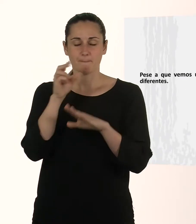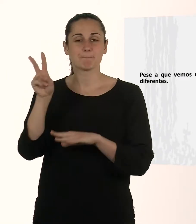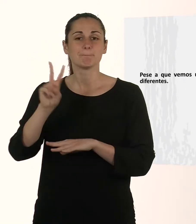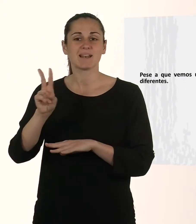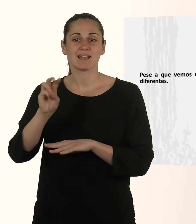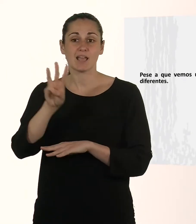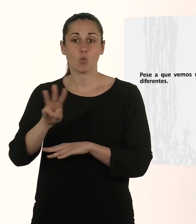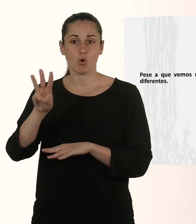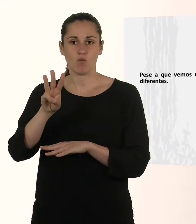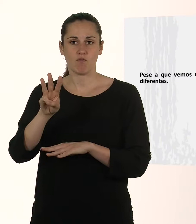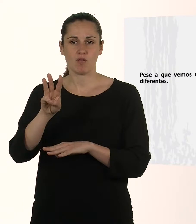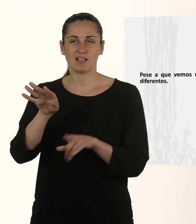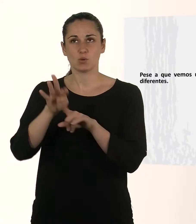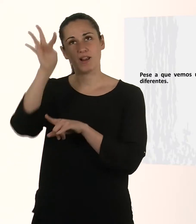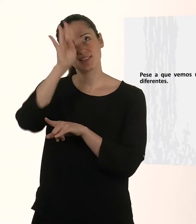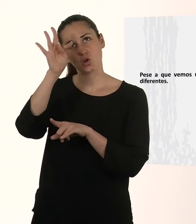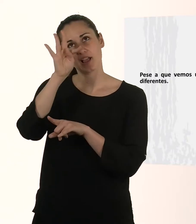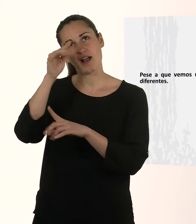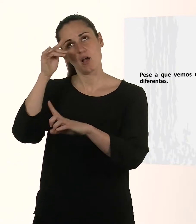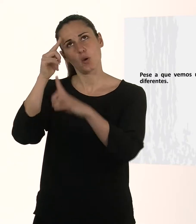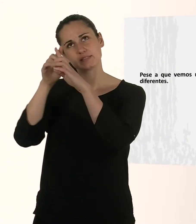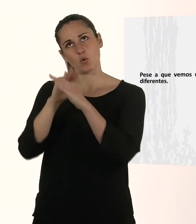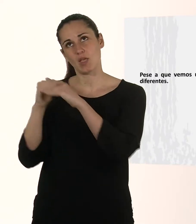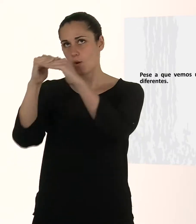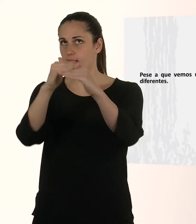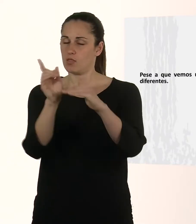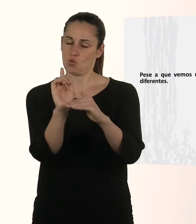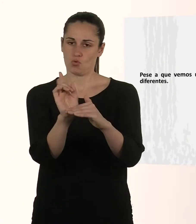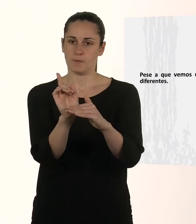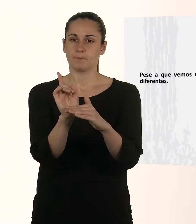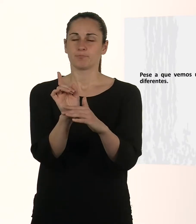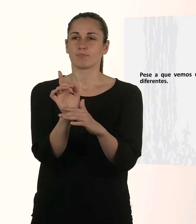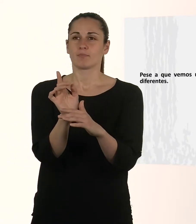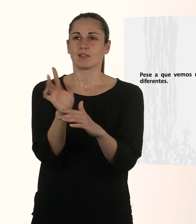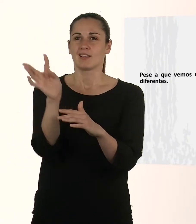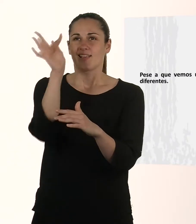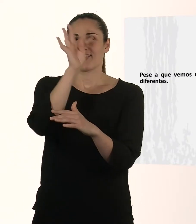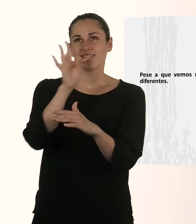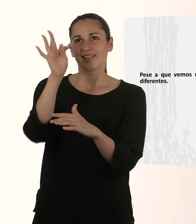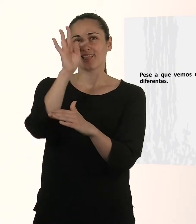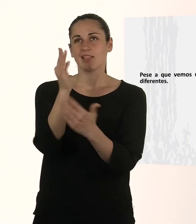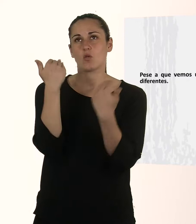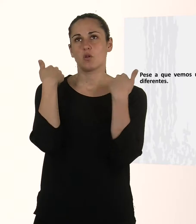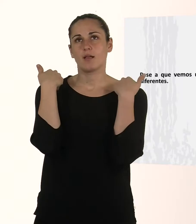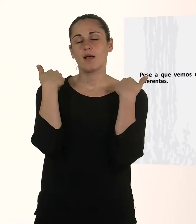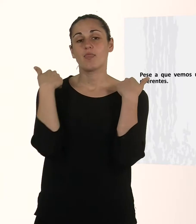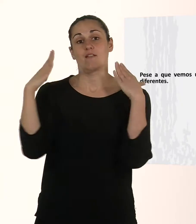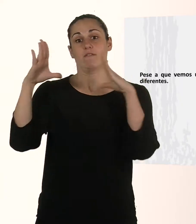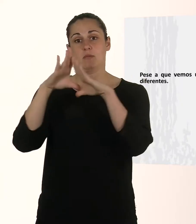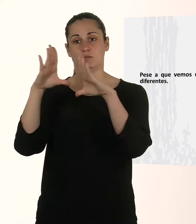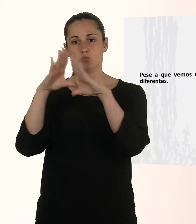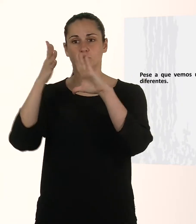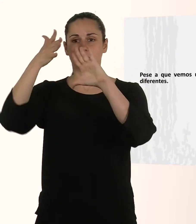una gran teórica de la igualdad, sino probablemente como una gran teórica del feminismo, en la cual es posible